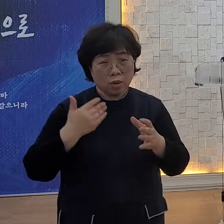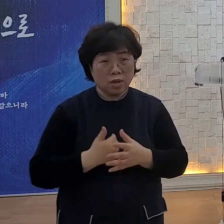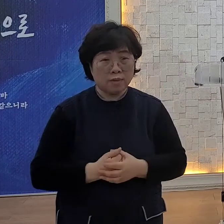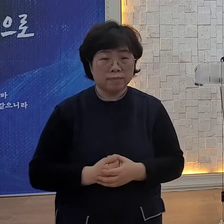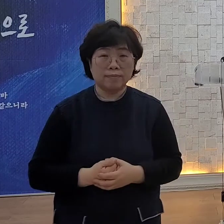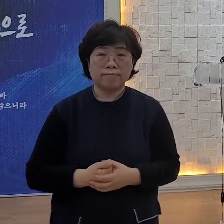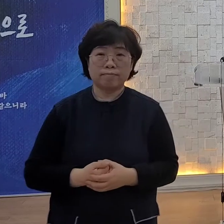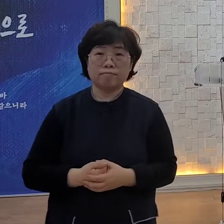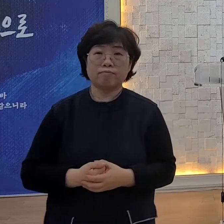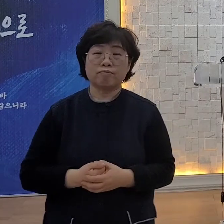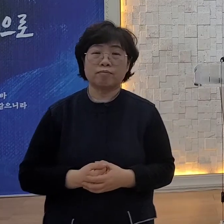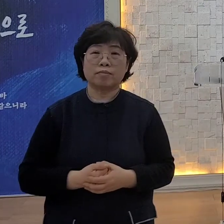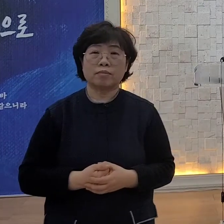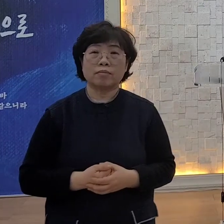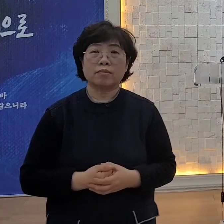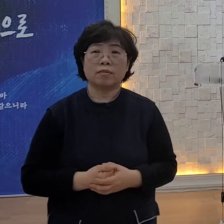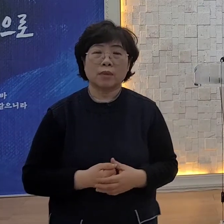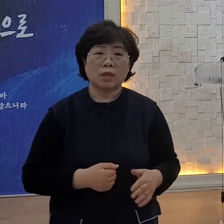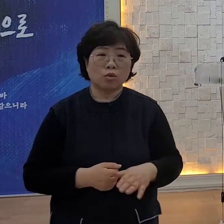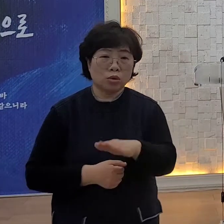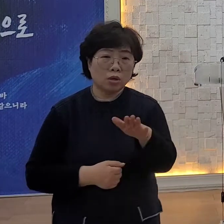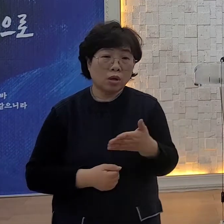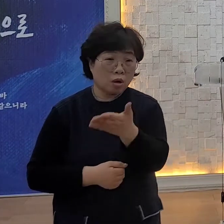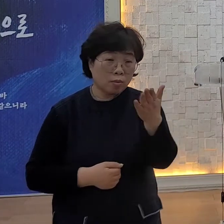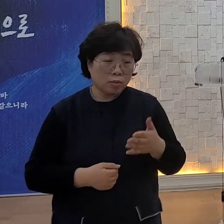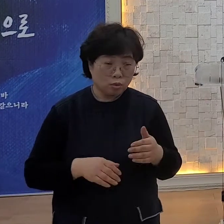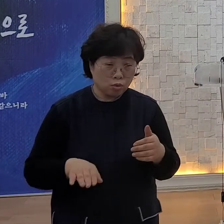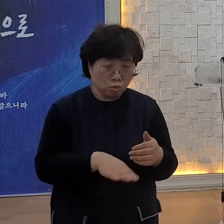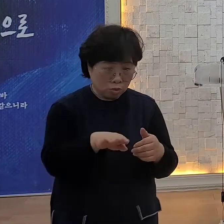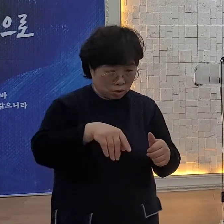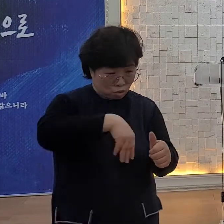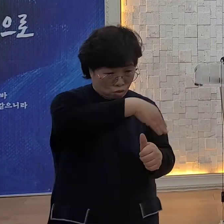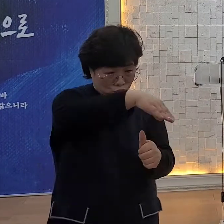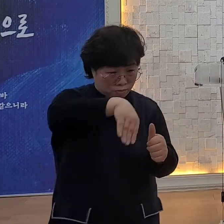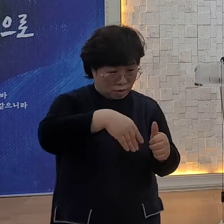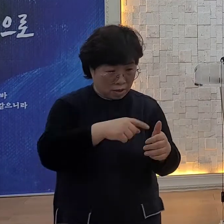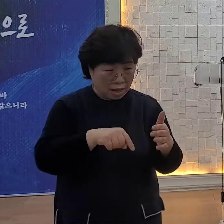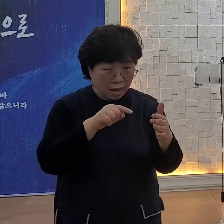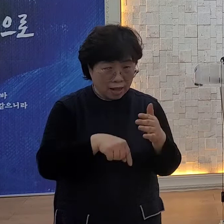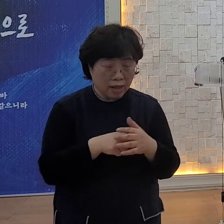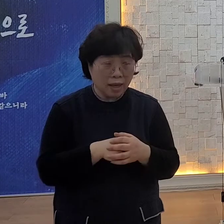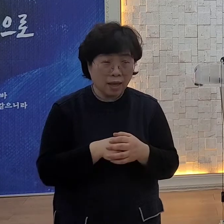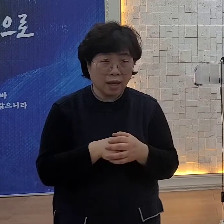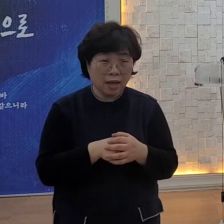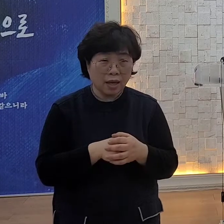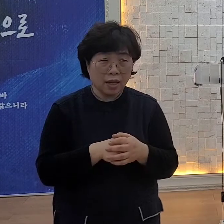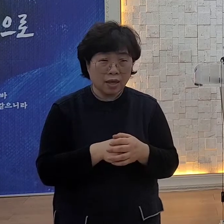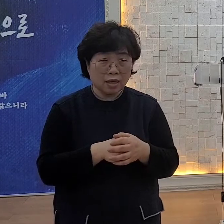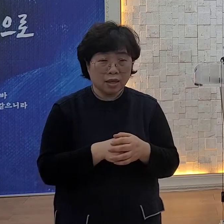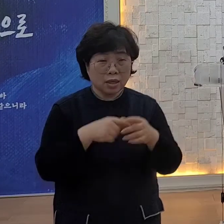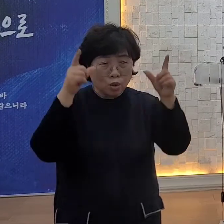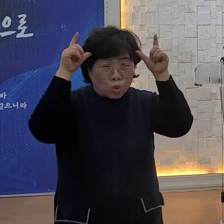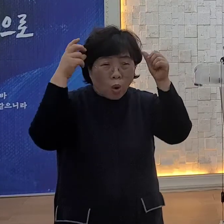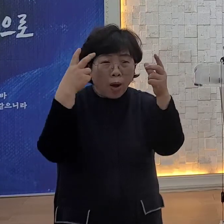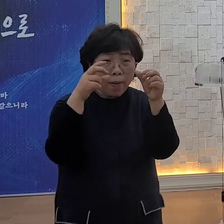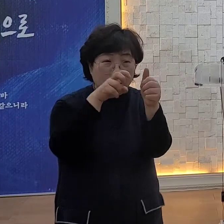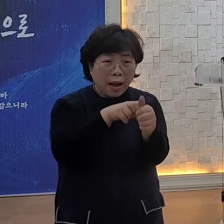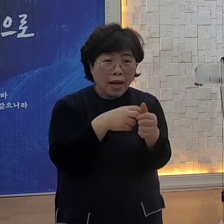자, 여러분, 우리 주변을 보면 이런 영리의 비극들이 얼마나 많은지 모릅니다.